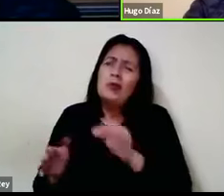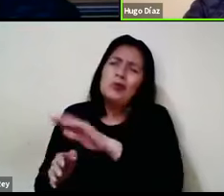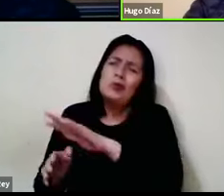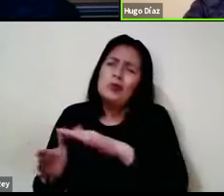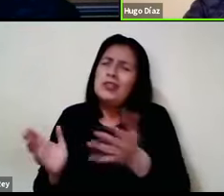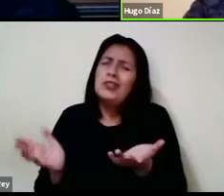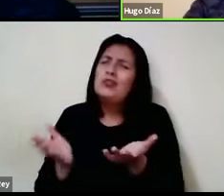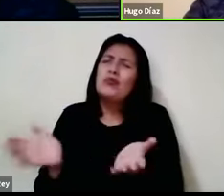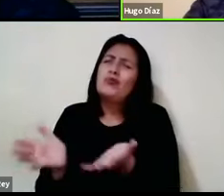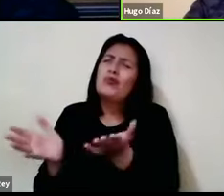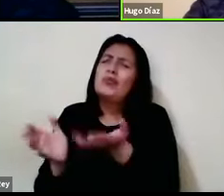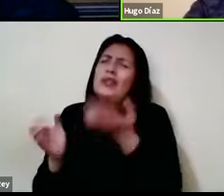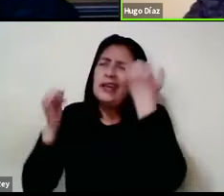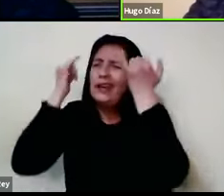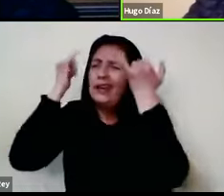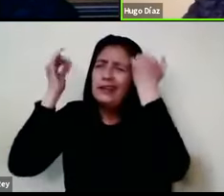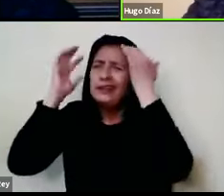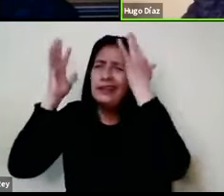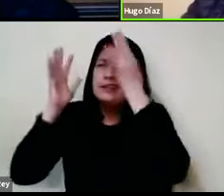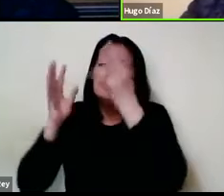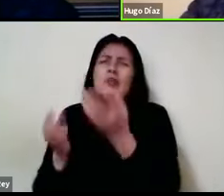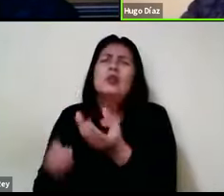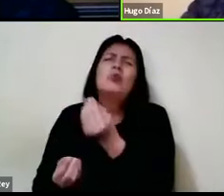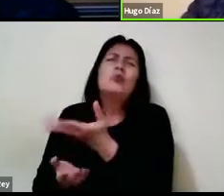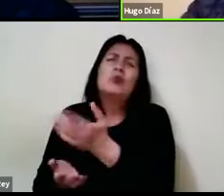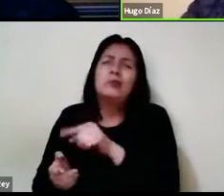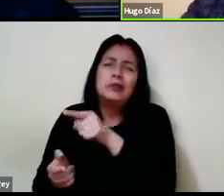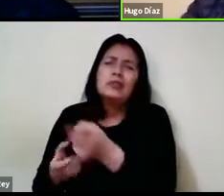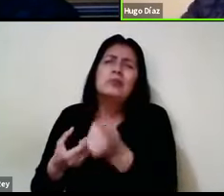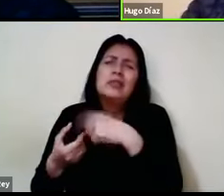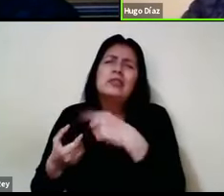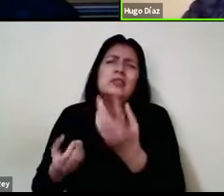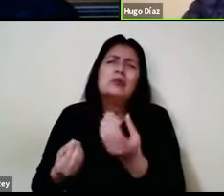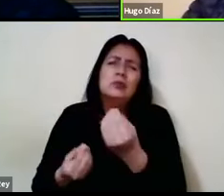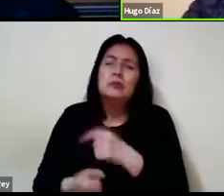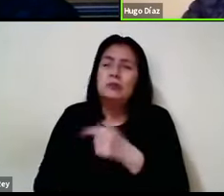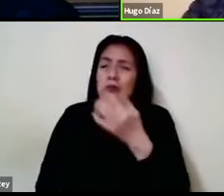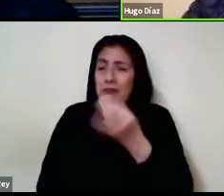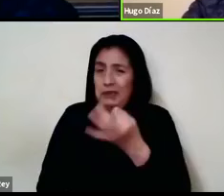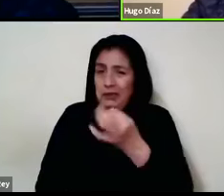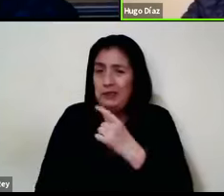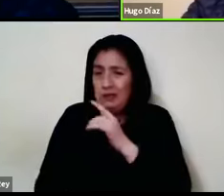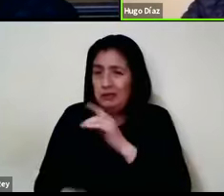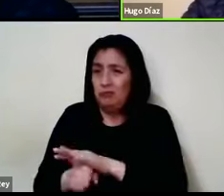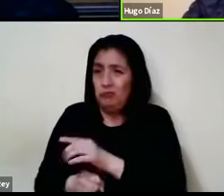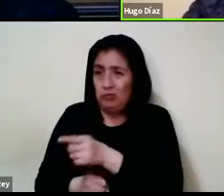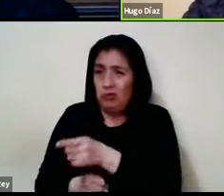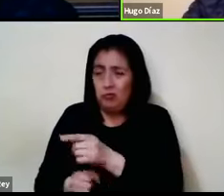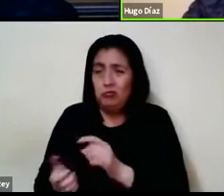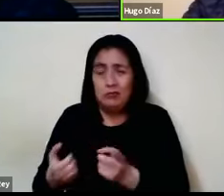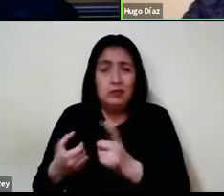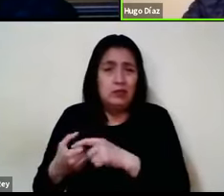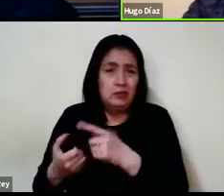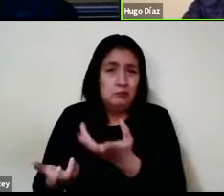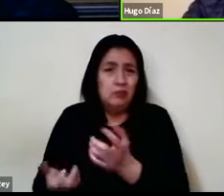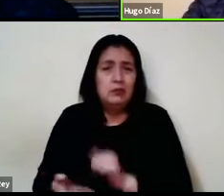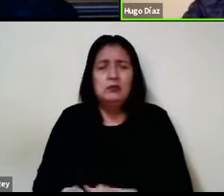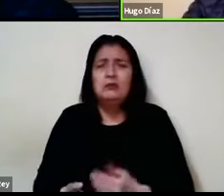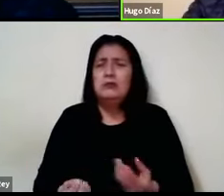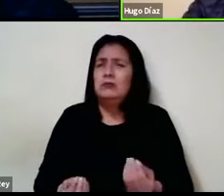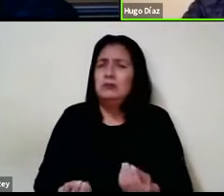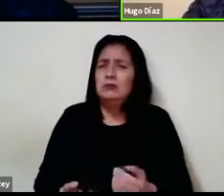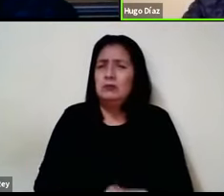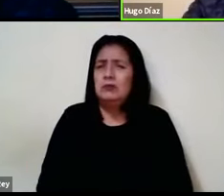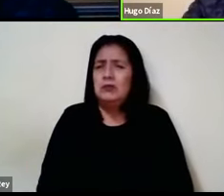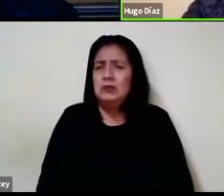tus estudiantes, ¿no? ¿Cómo haces que ellos se involucren, realmente se comprometan y pues